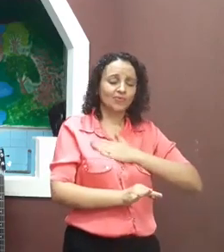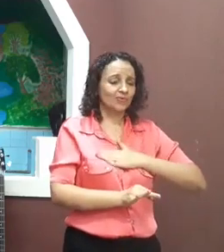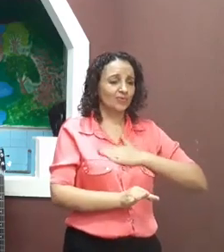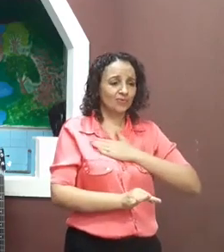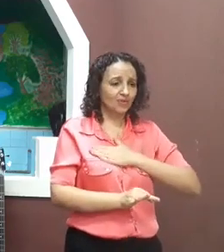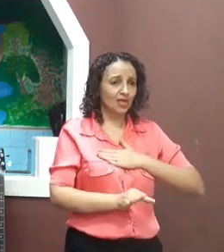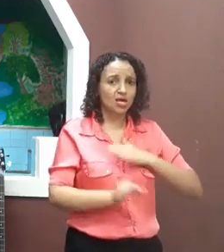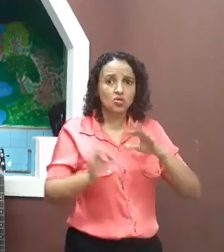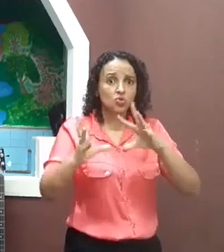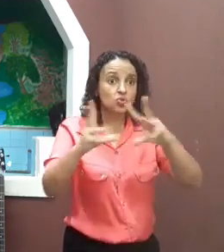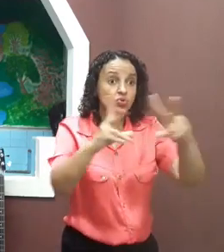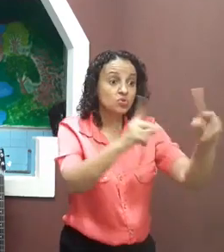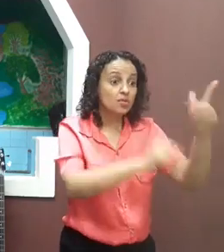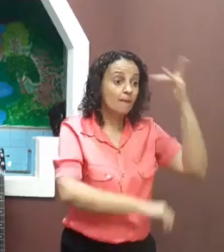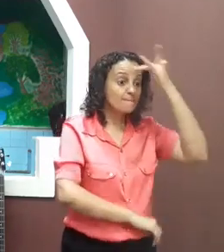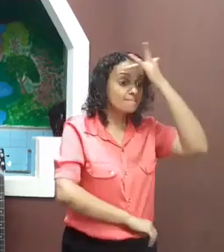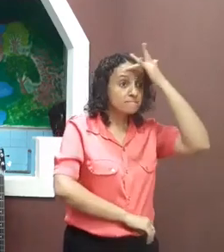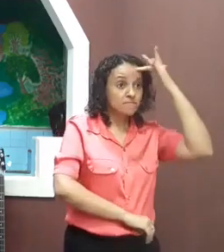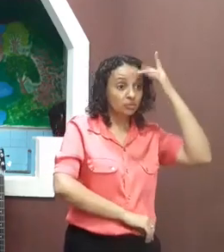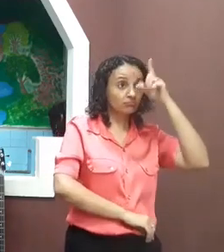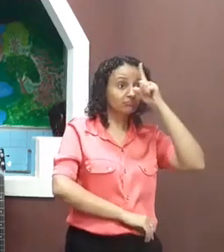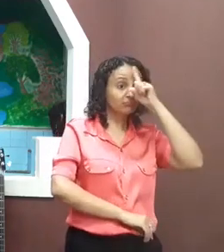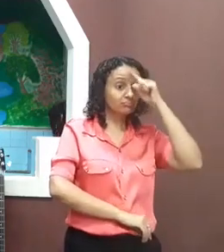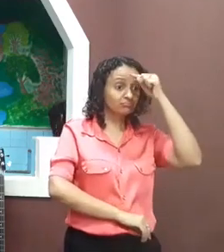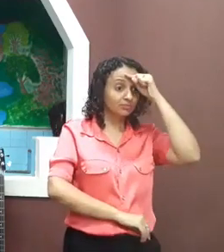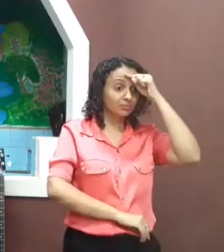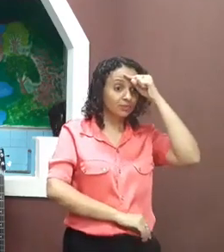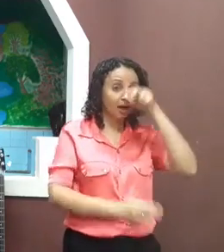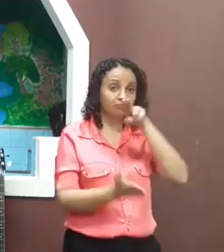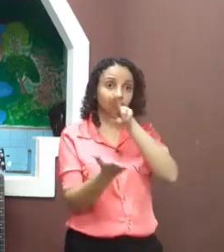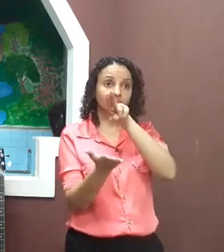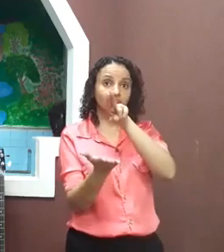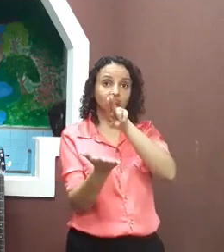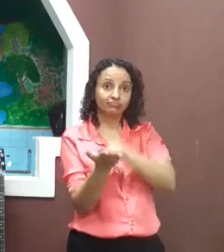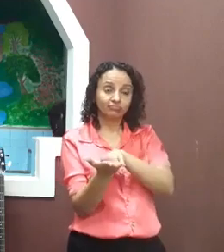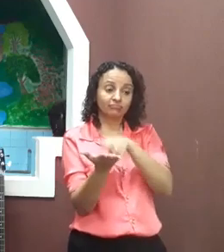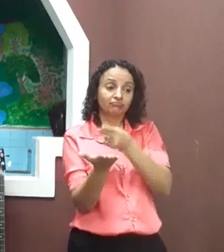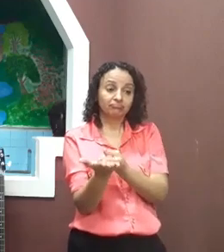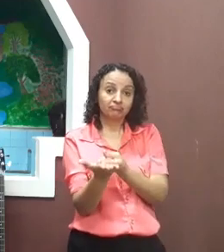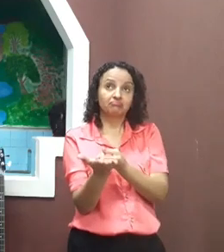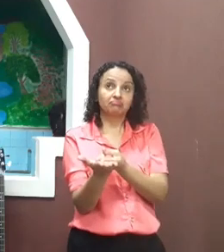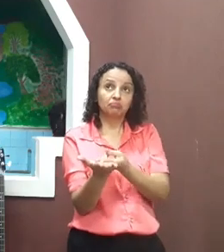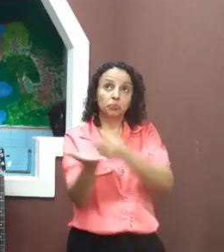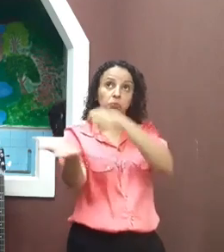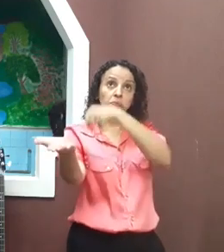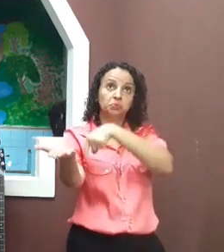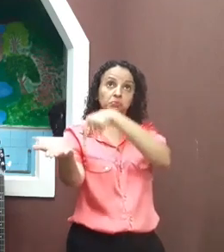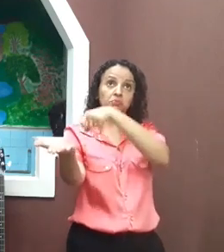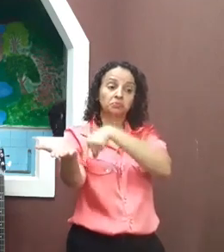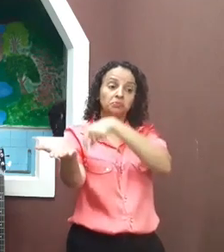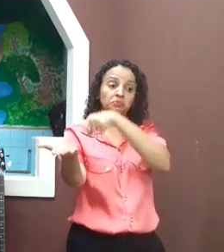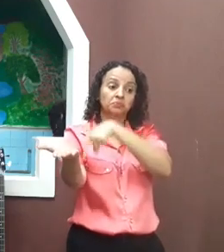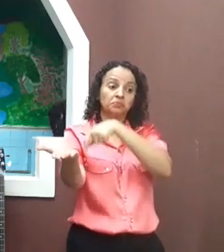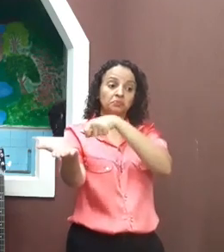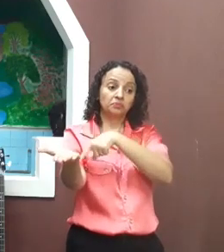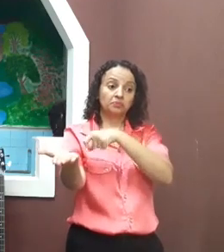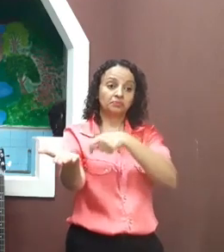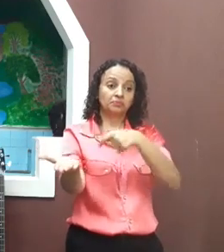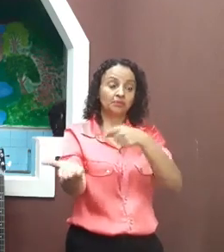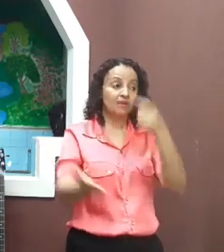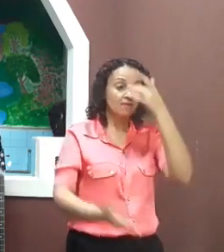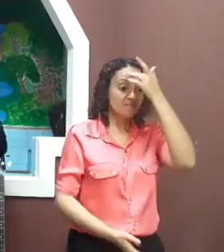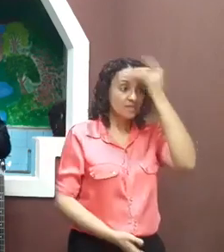internado sabe disso. A hora que você está internado e chega alguém da igreja